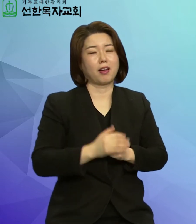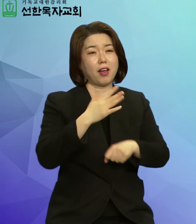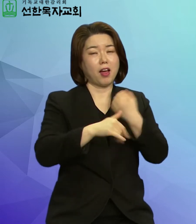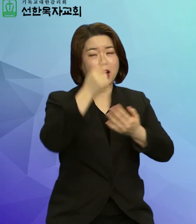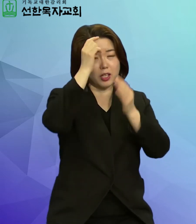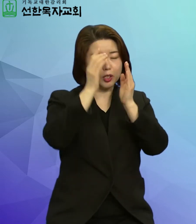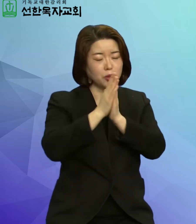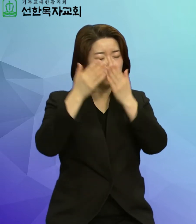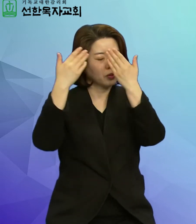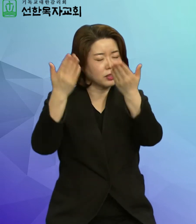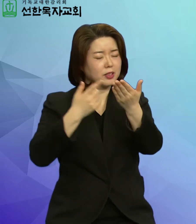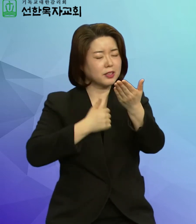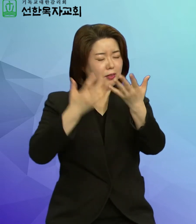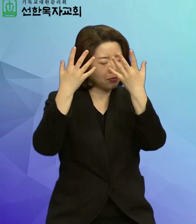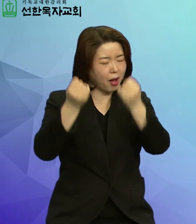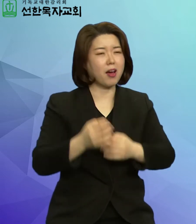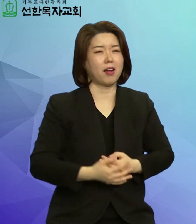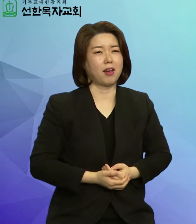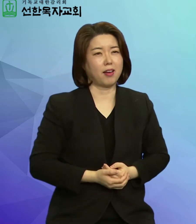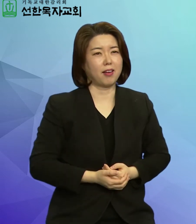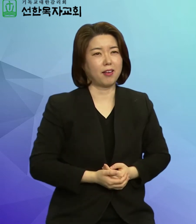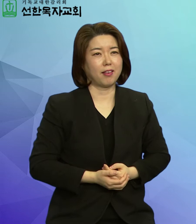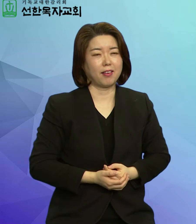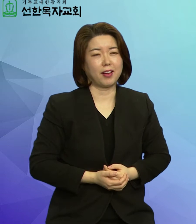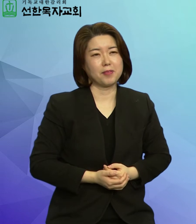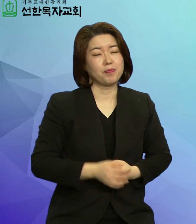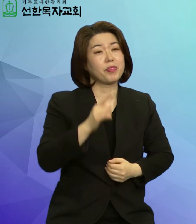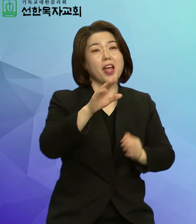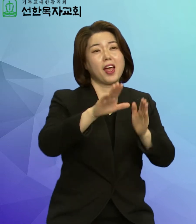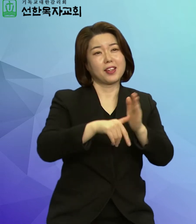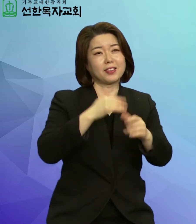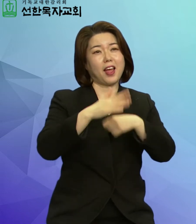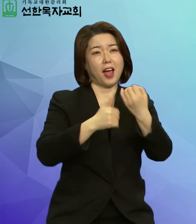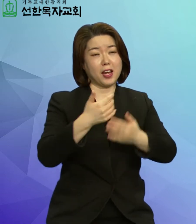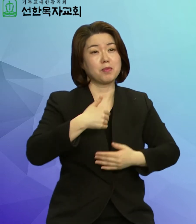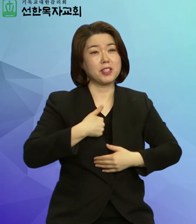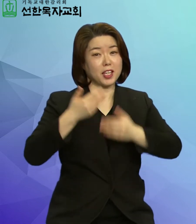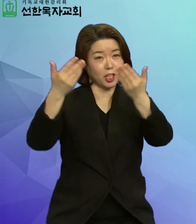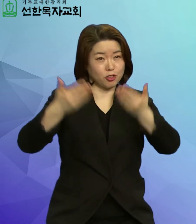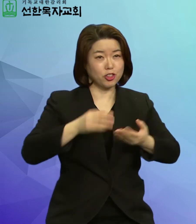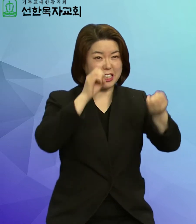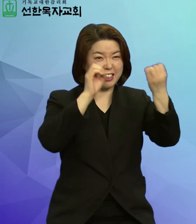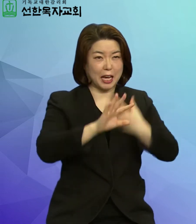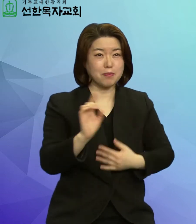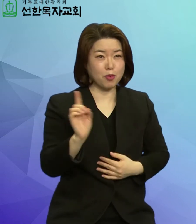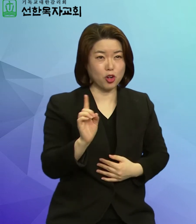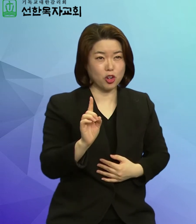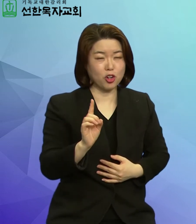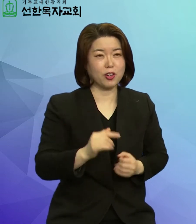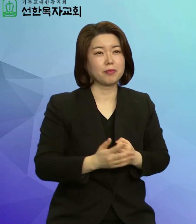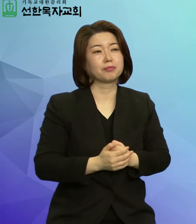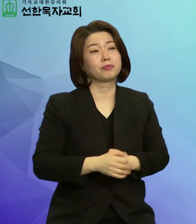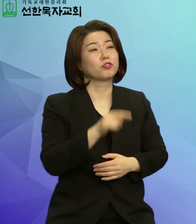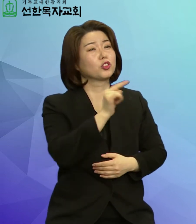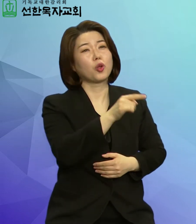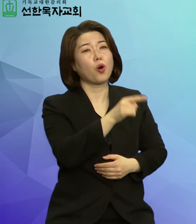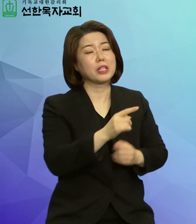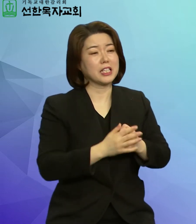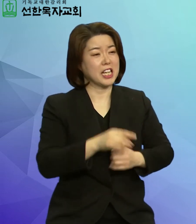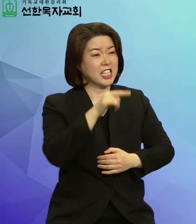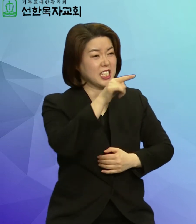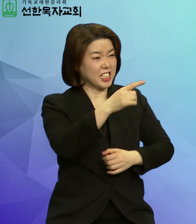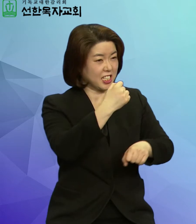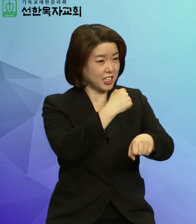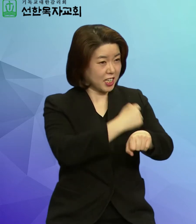그렇게 하나님께 기도했던 적이 많았습니다. 그때 하나님께서 저에게 주신 답이,